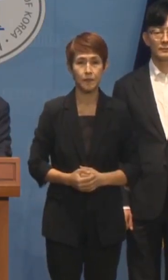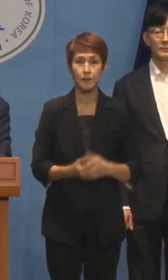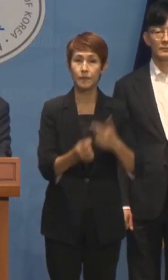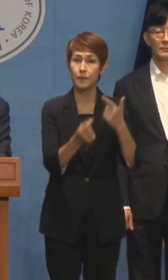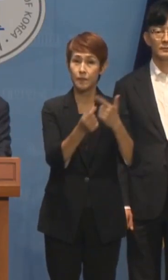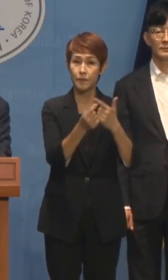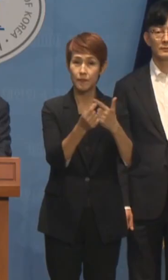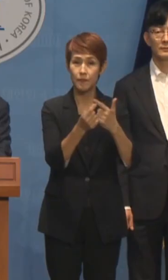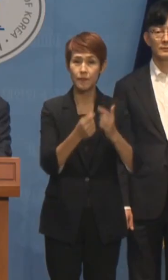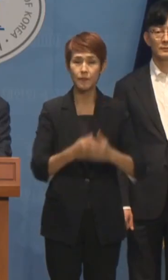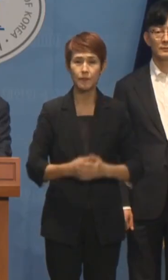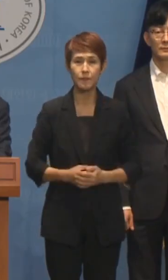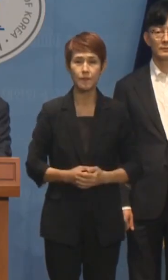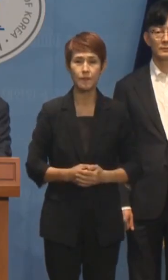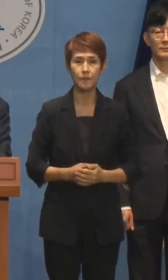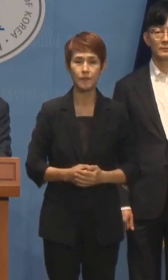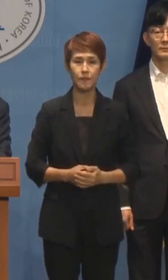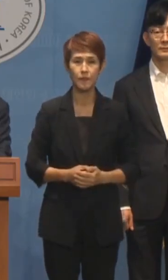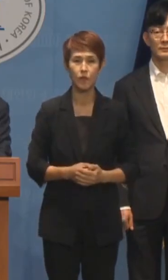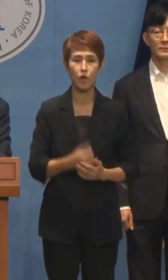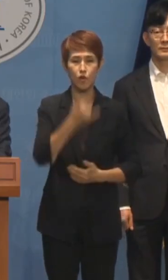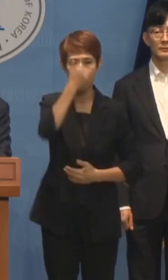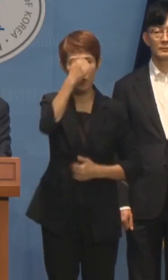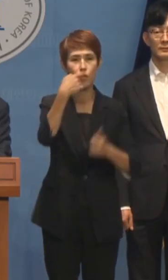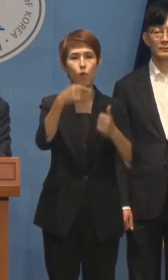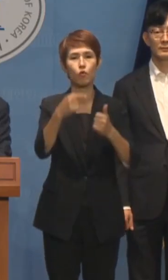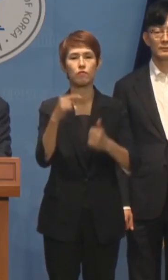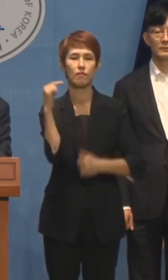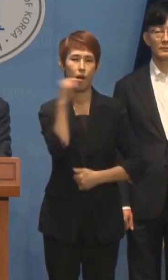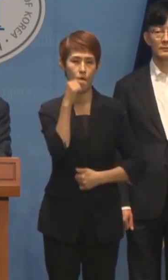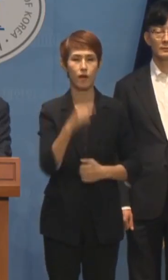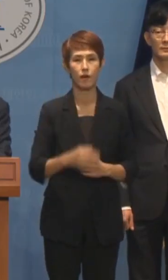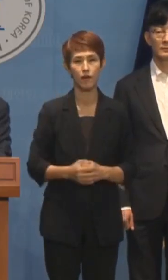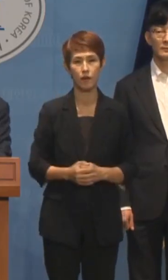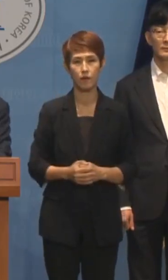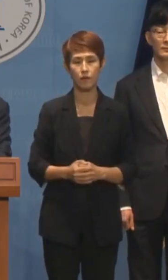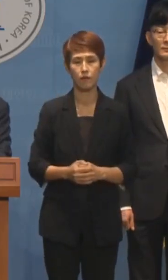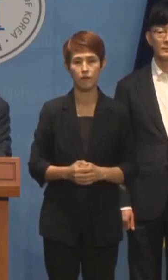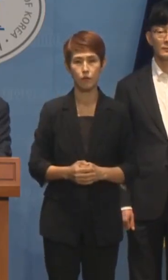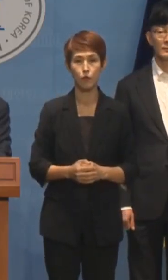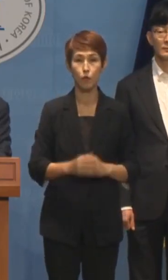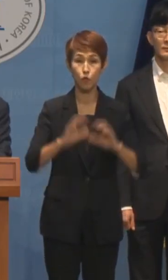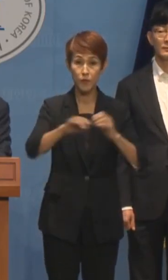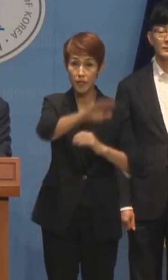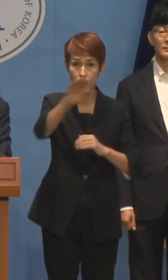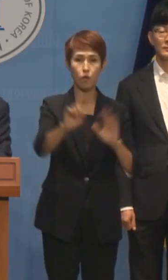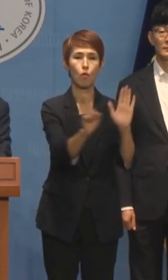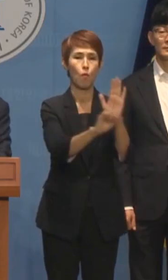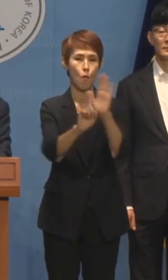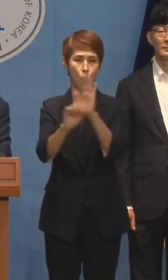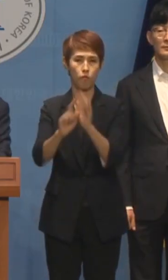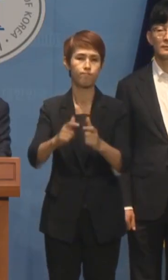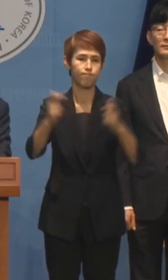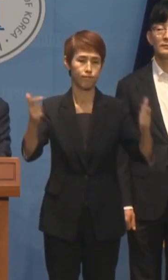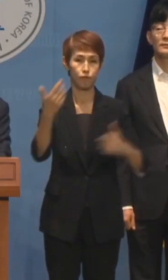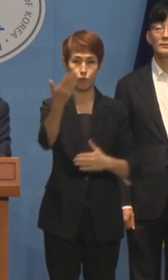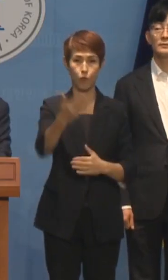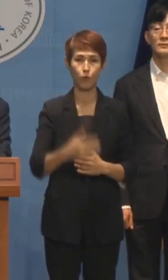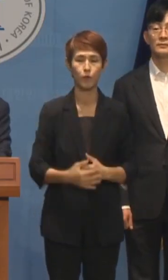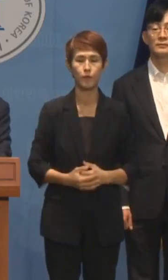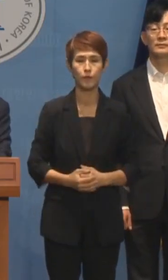여섯째, 디지털 윤리 교육 강화와 대국민 홍보를 강화하도록 하겠습니다.